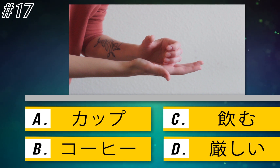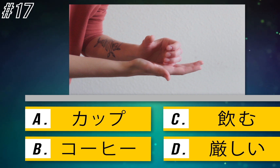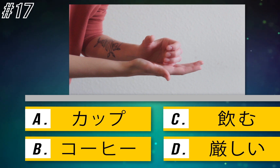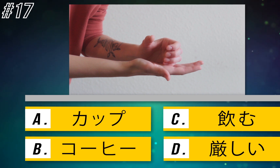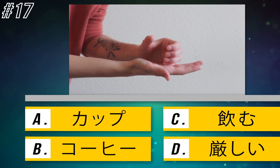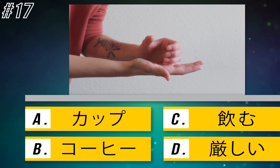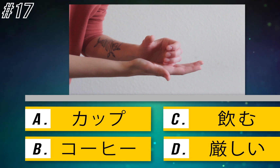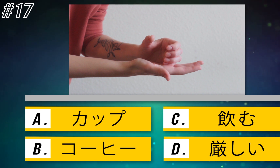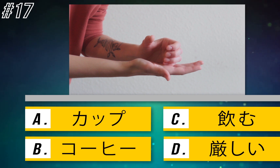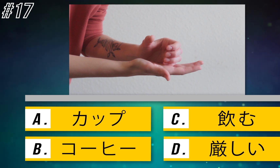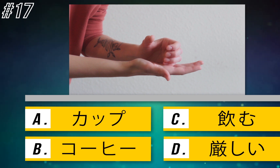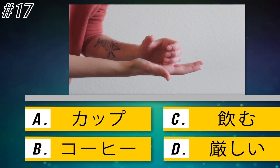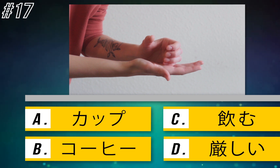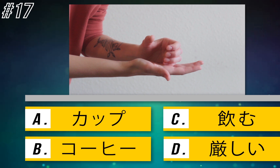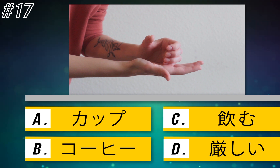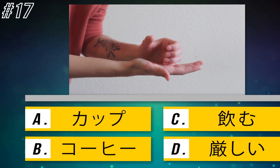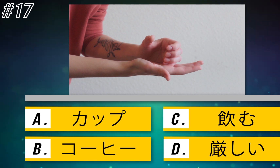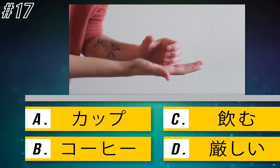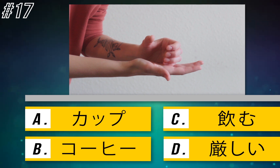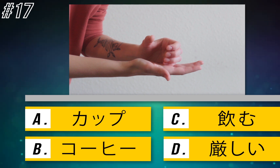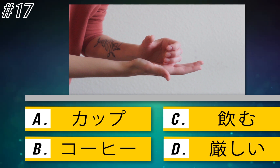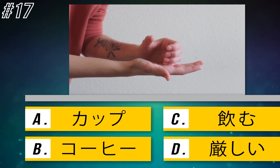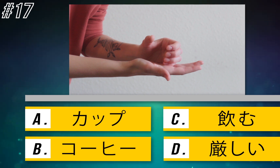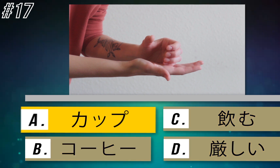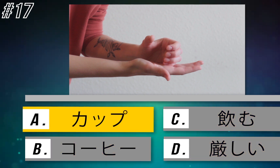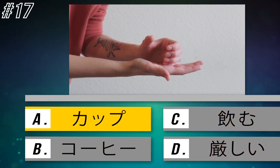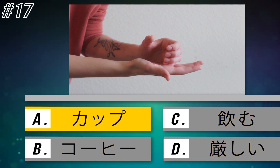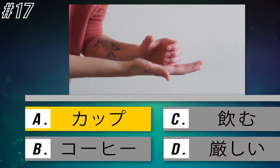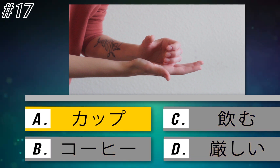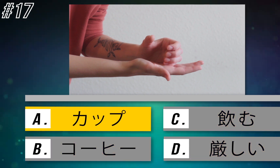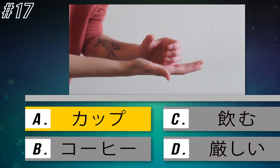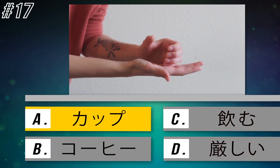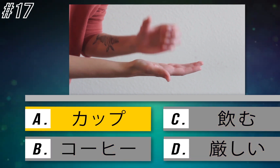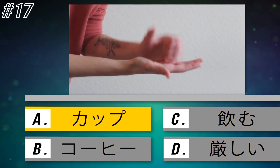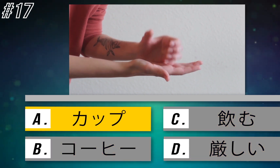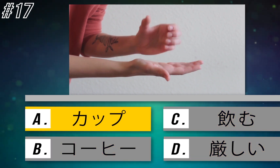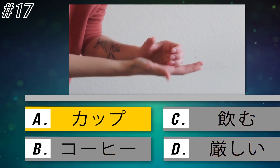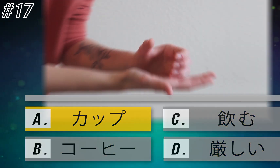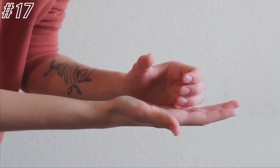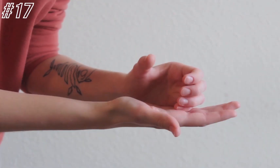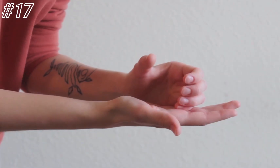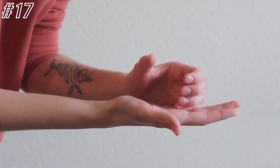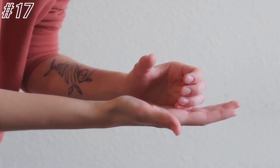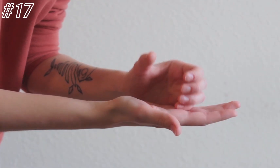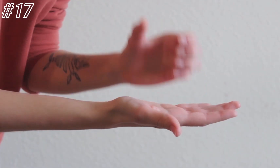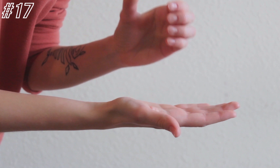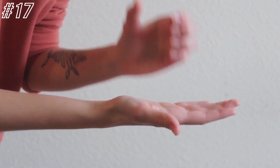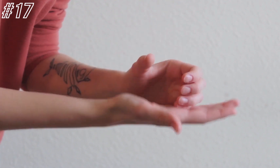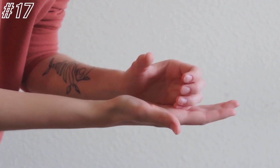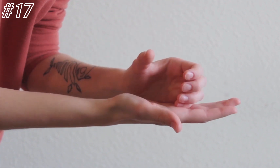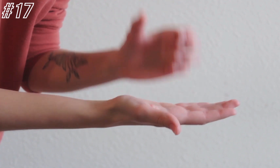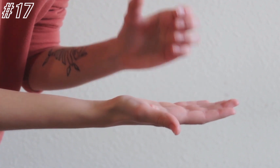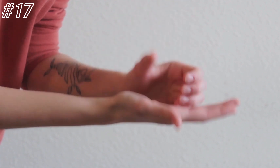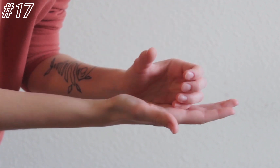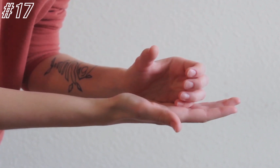はカップのサインです。ということで答えは A。 この合図は時折食べ物が入っている入れ物を意味